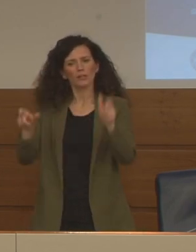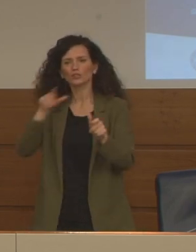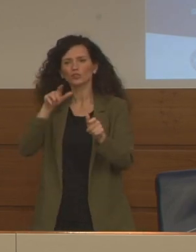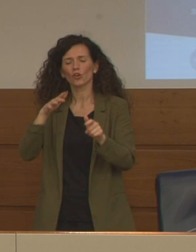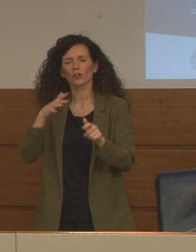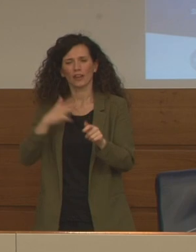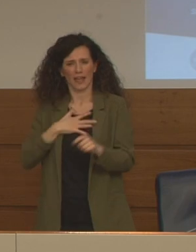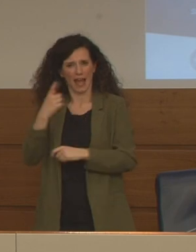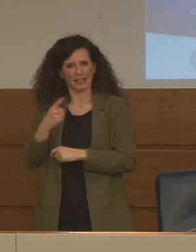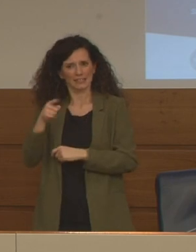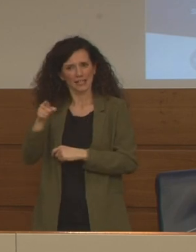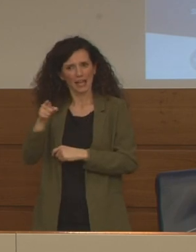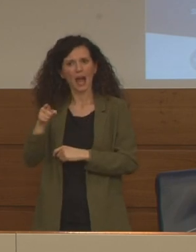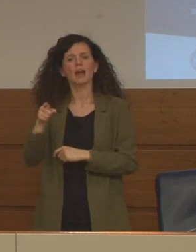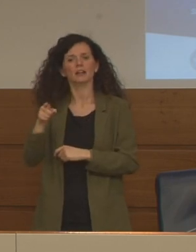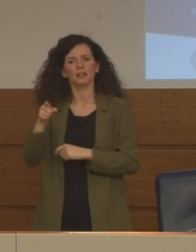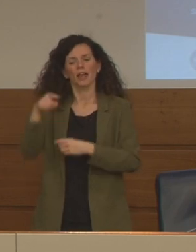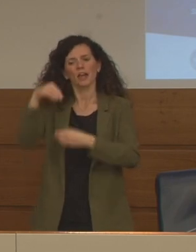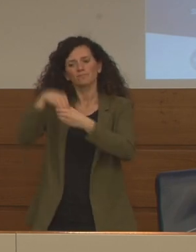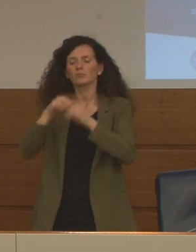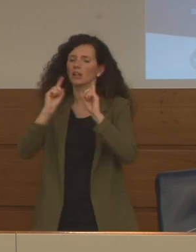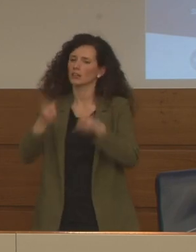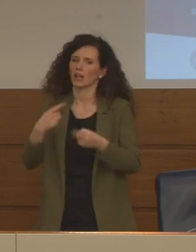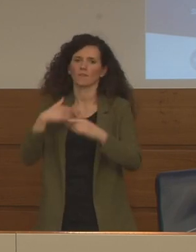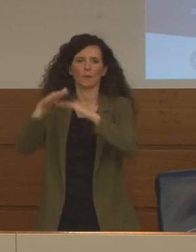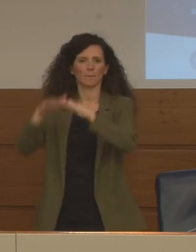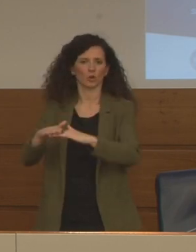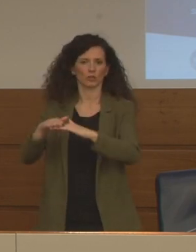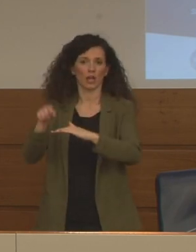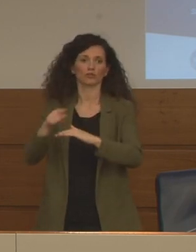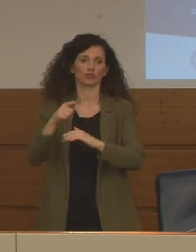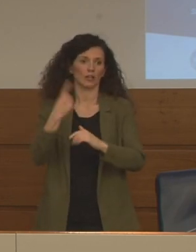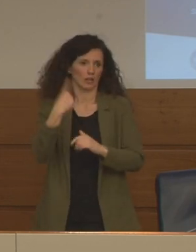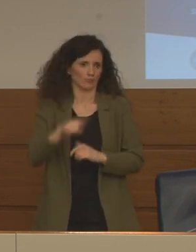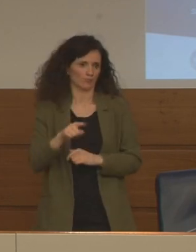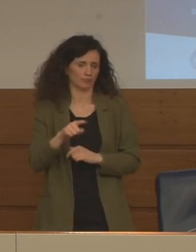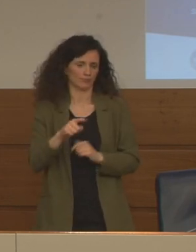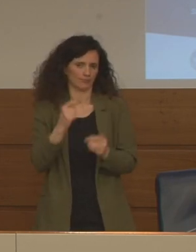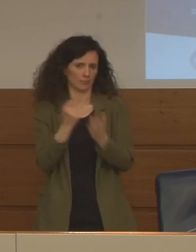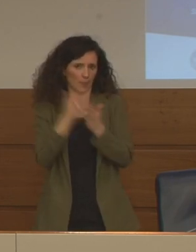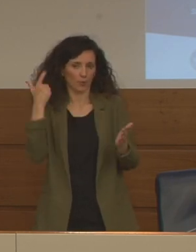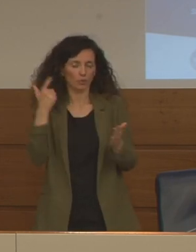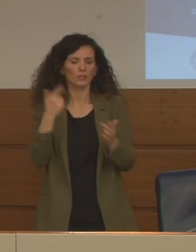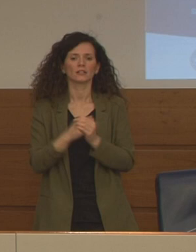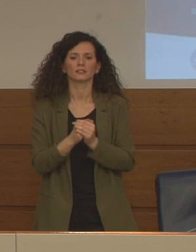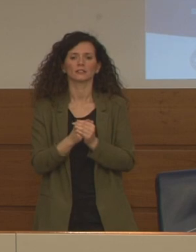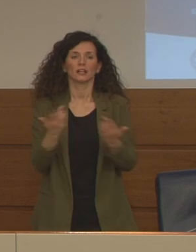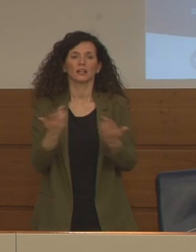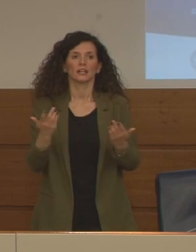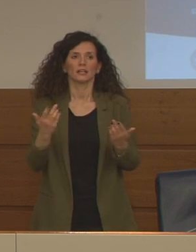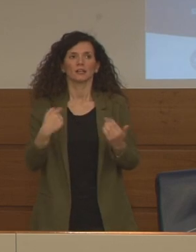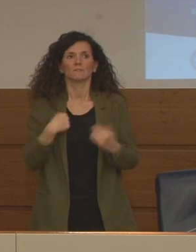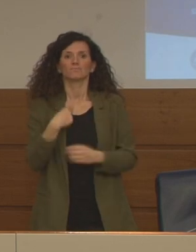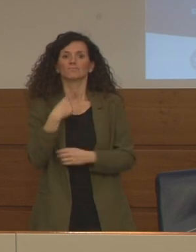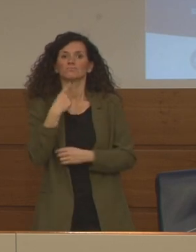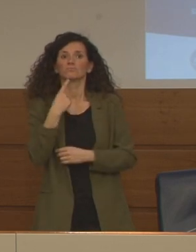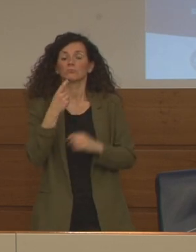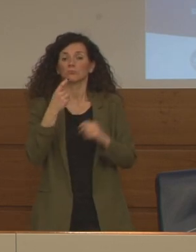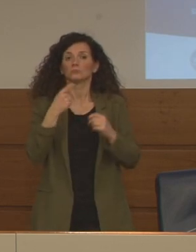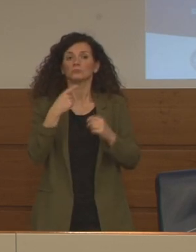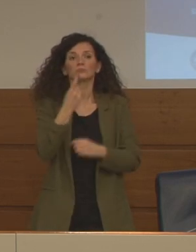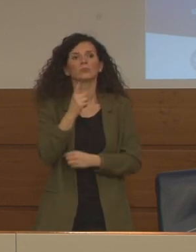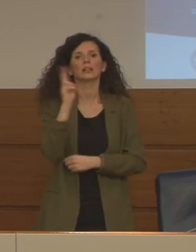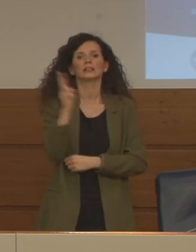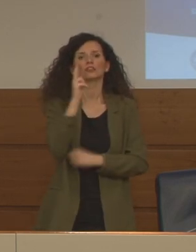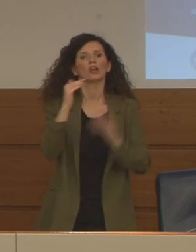anziane fragili e che vanno assolutamente protetti questo il primo dato non escludo che ci siano ovviamente dei decessi a casa le sto